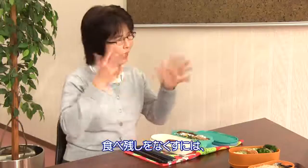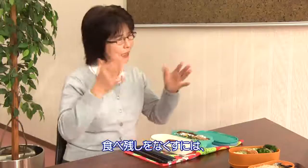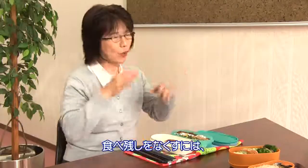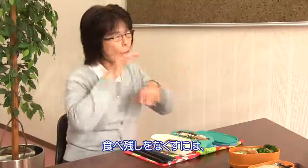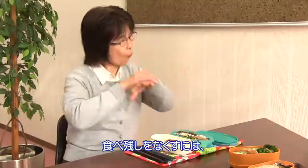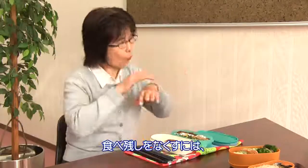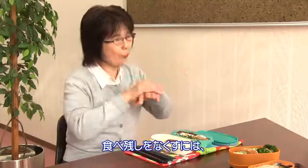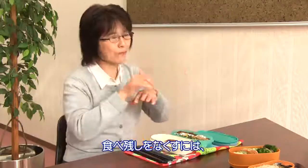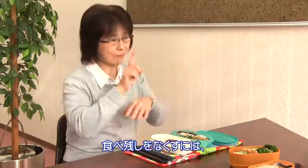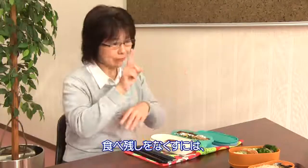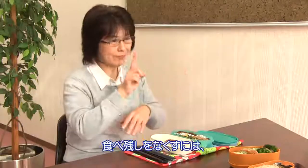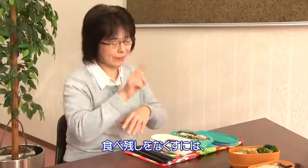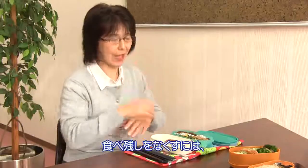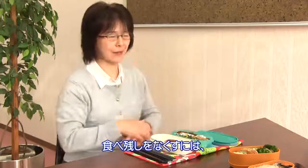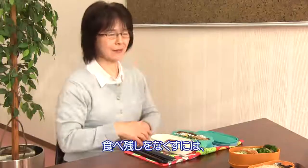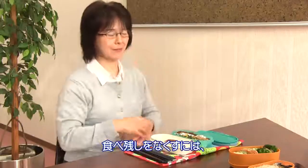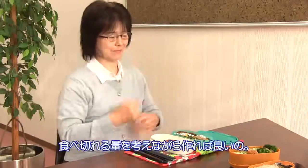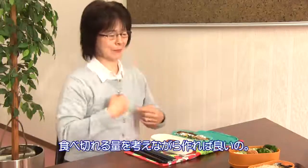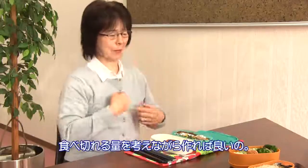食べ残しをなくすために